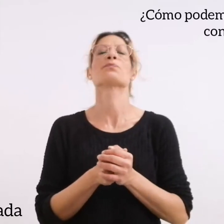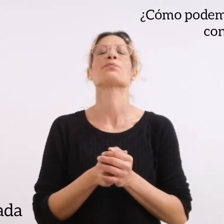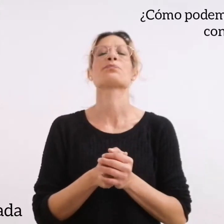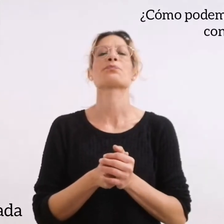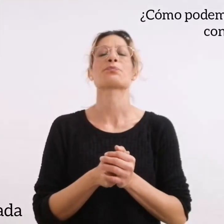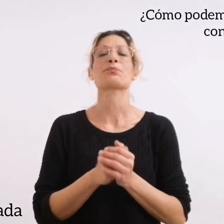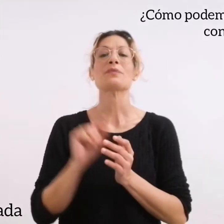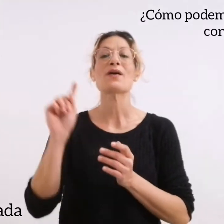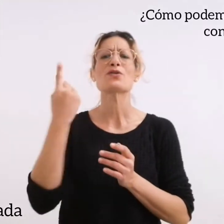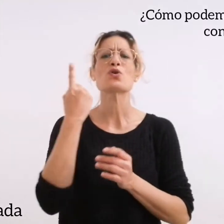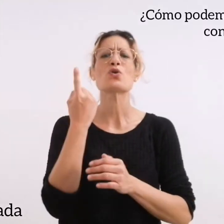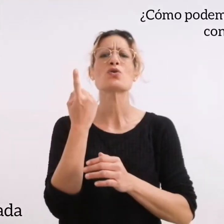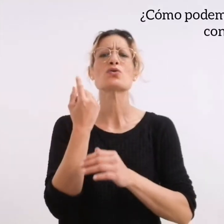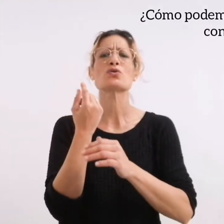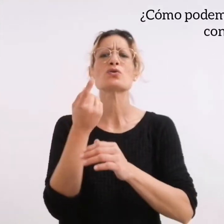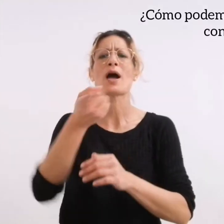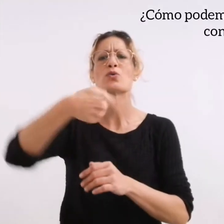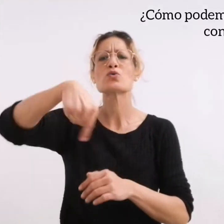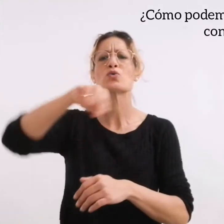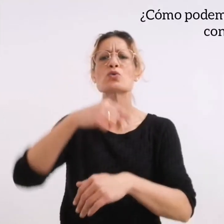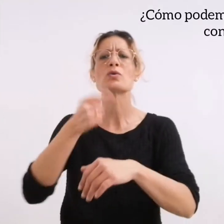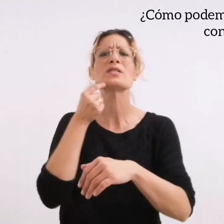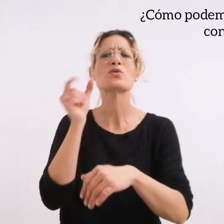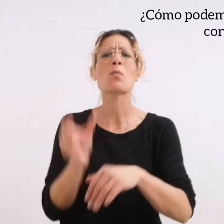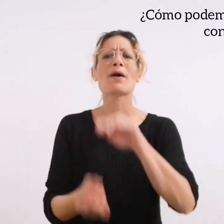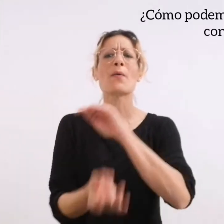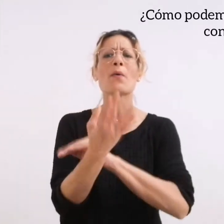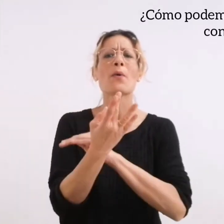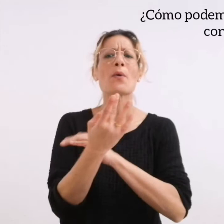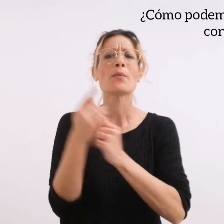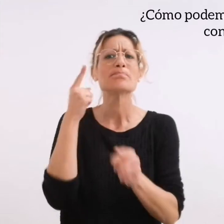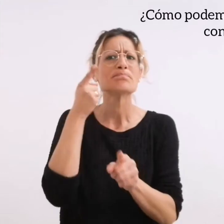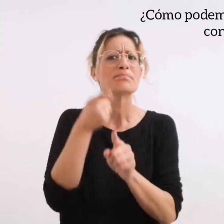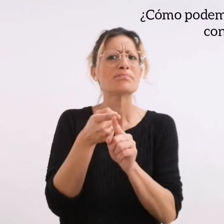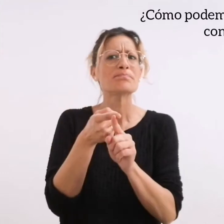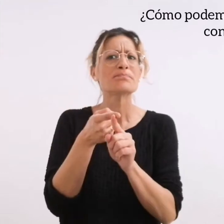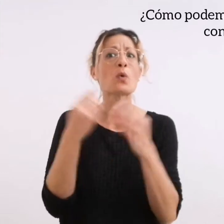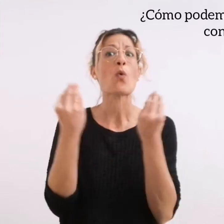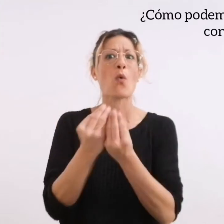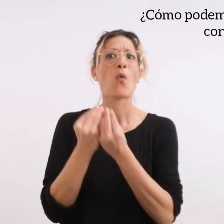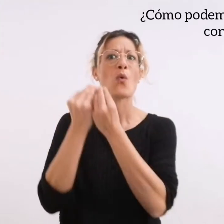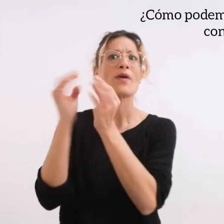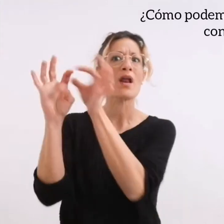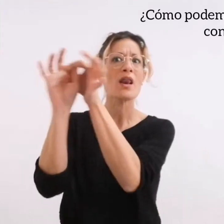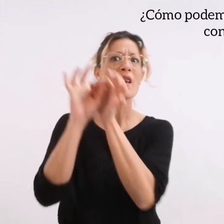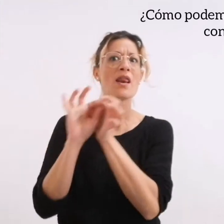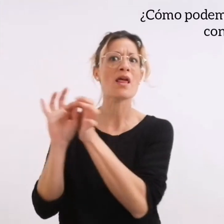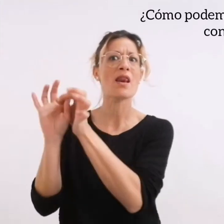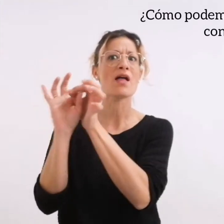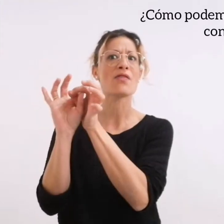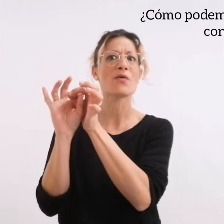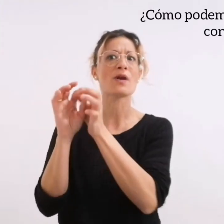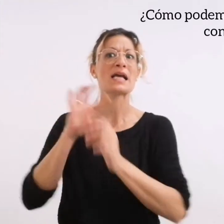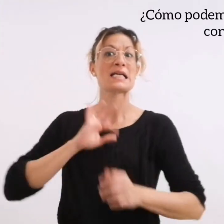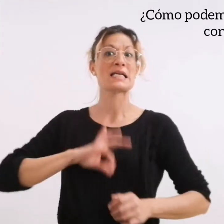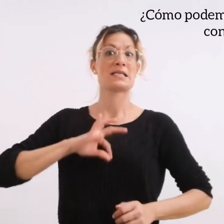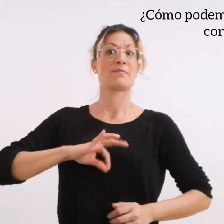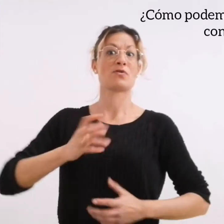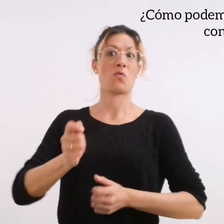Dios nos creó para estar con Él. Él nos dio la parte espiritual para relacionarnos con Él, porque Él es